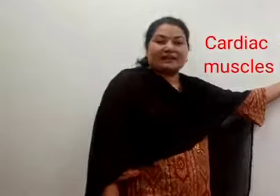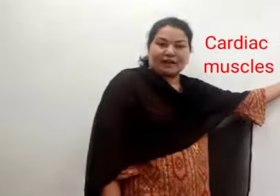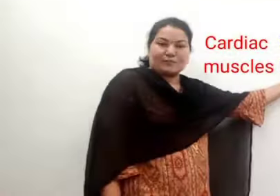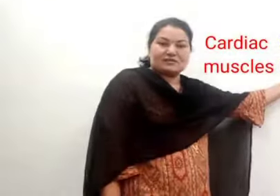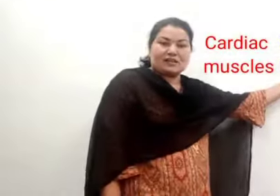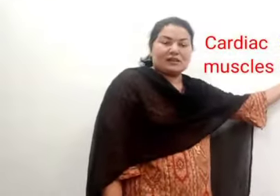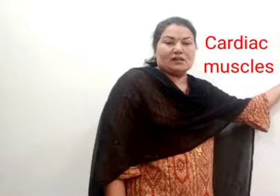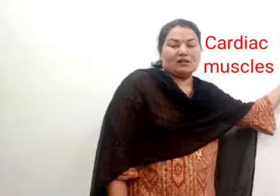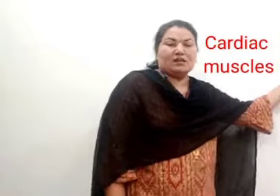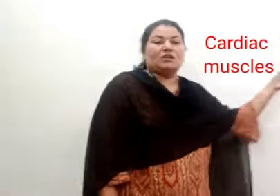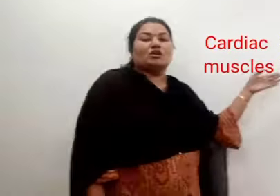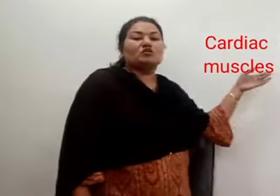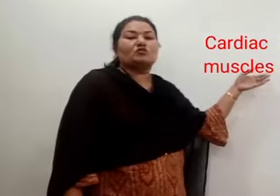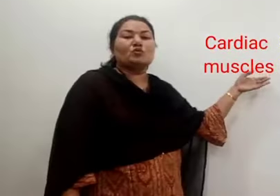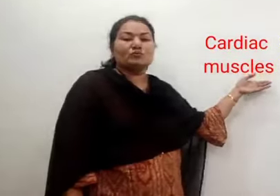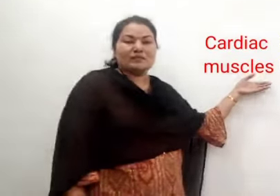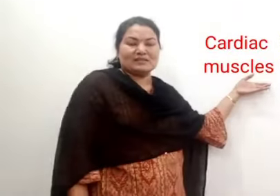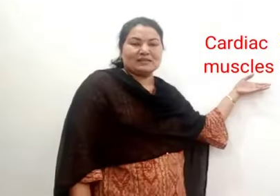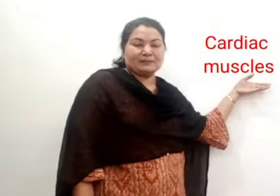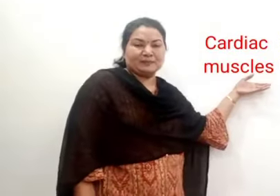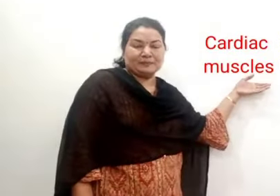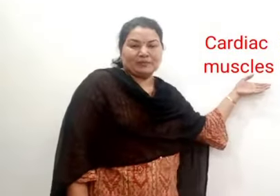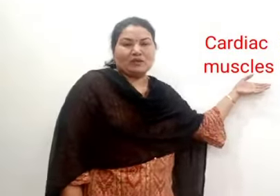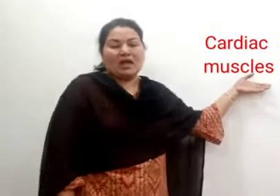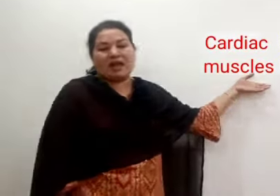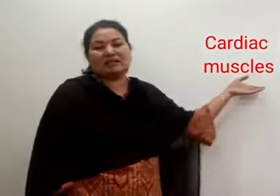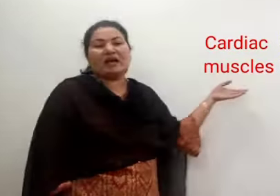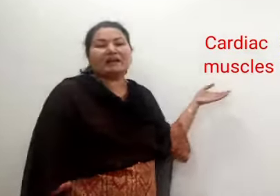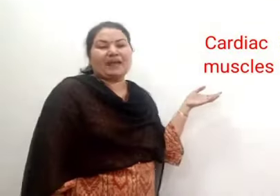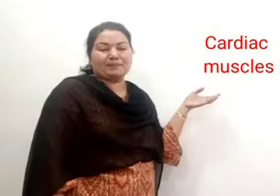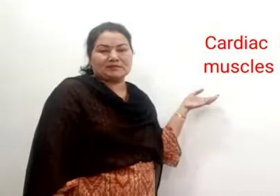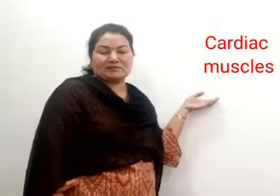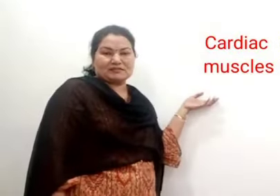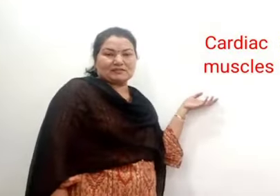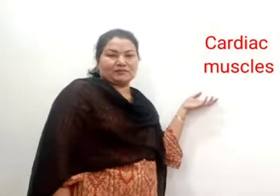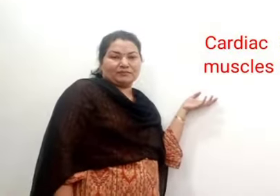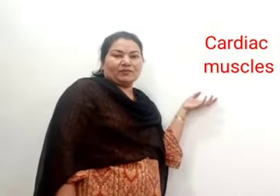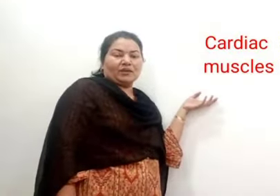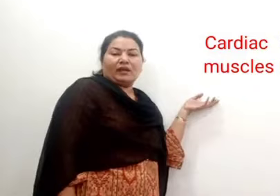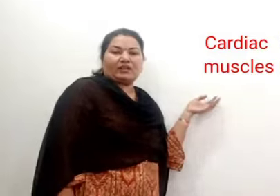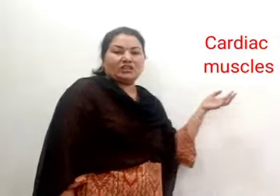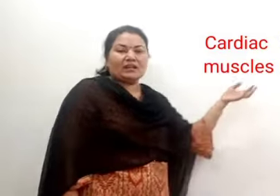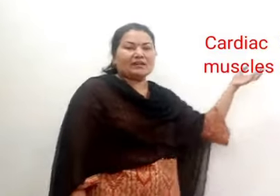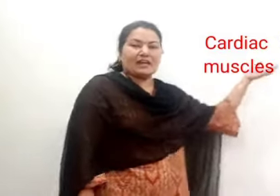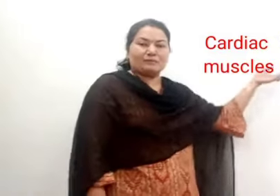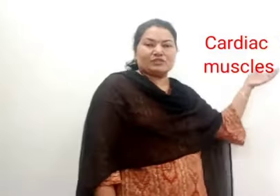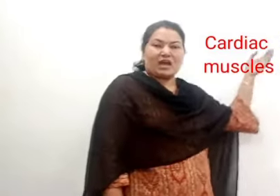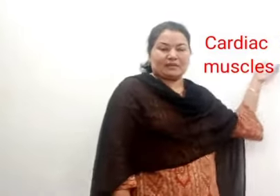striated muscle, smooth muscle, and cardiac muscles. हे तीन टाइप जे